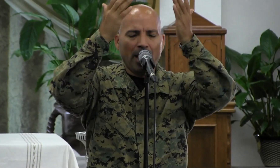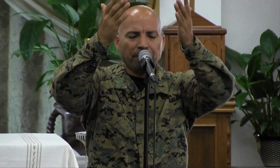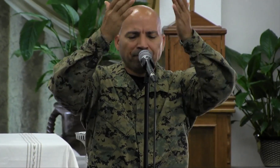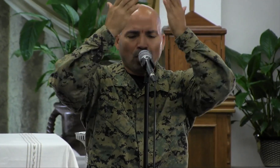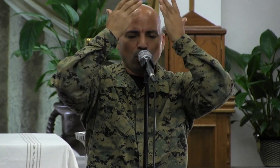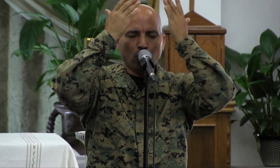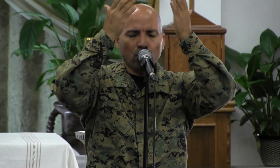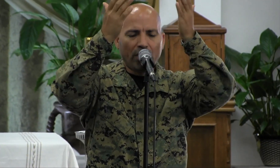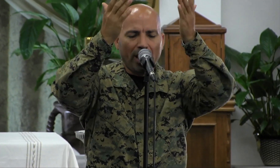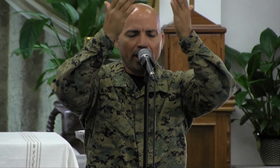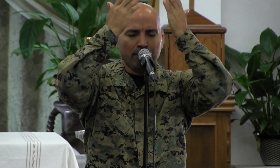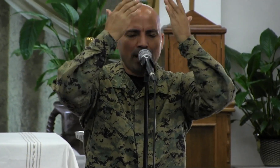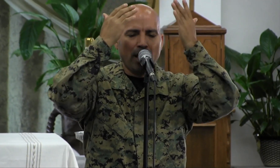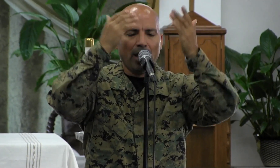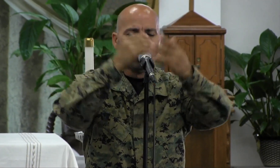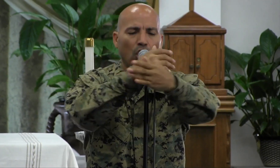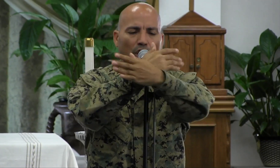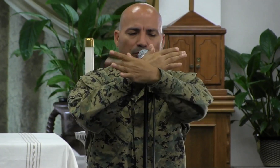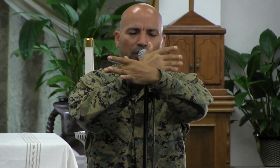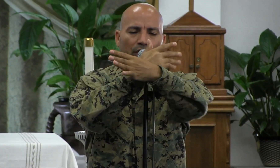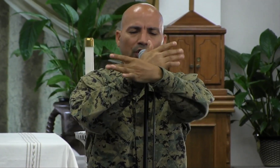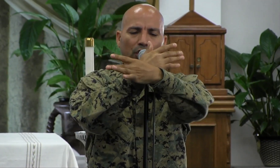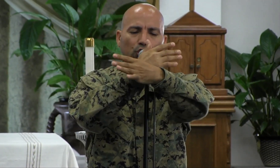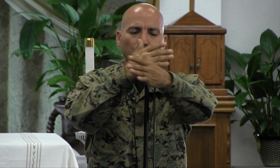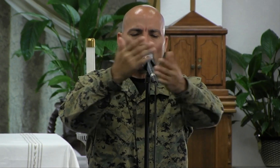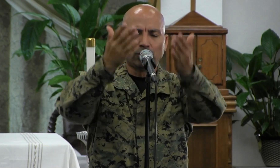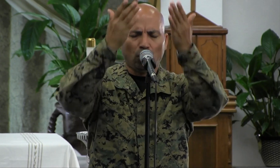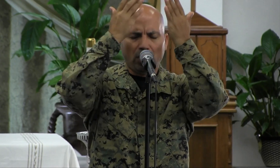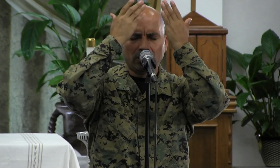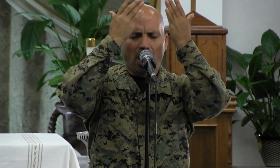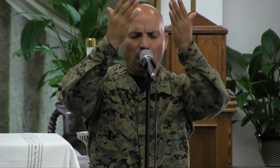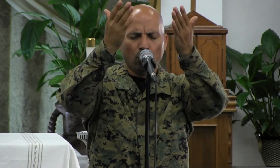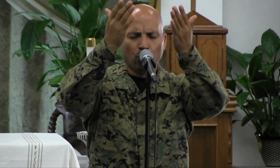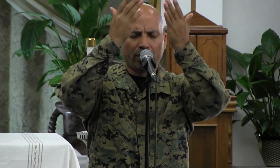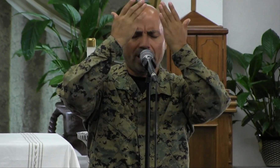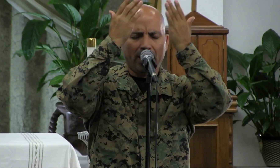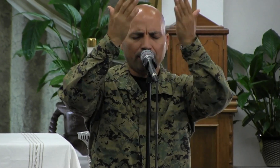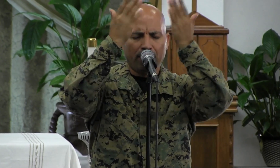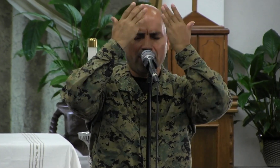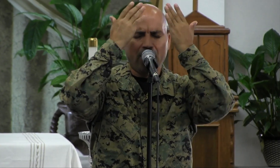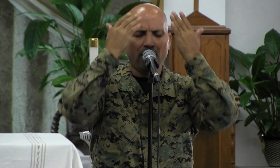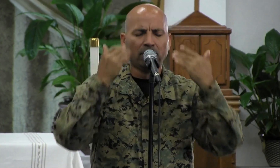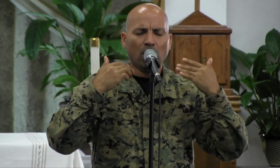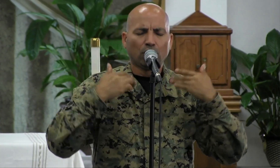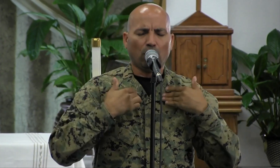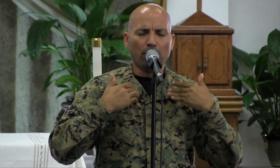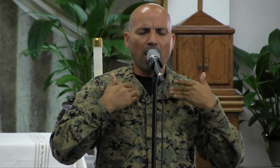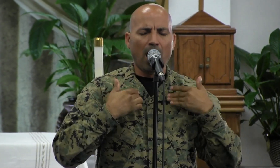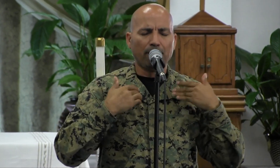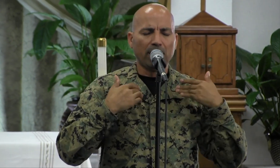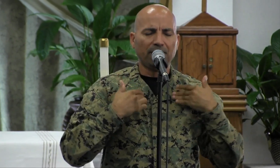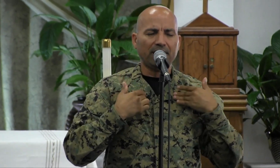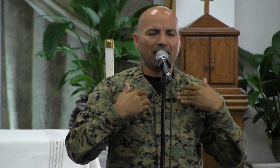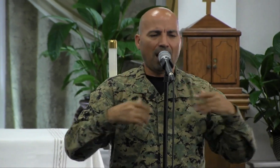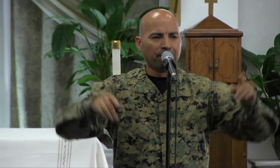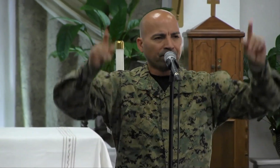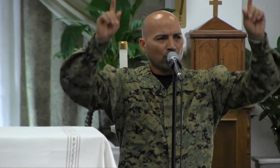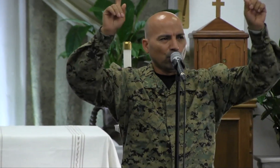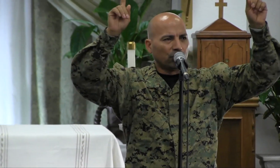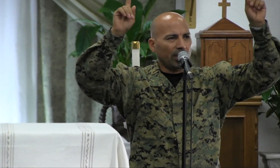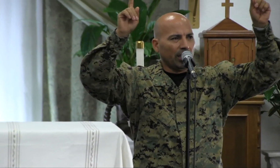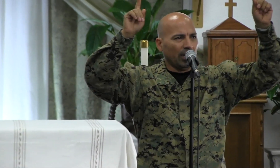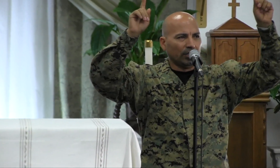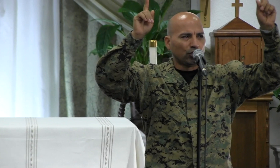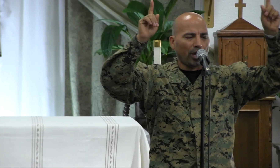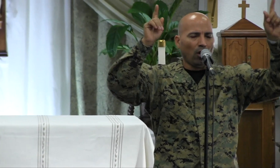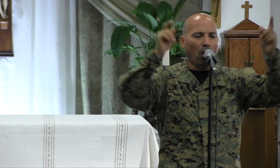úngeme, úngeme. Espíritu Santo, anda, úngeme. Toma mi vida,